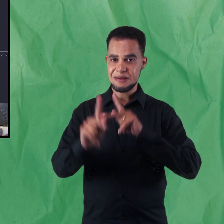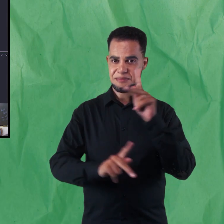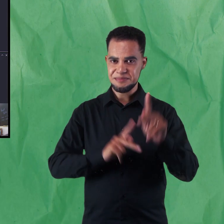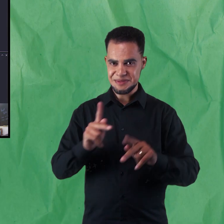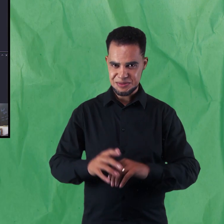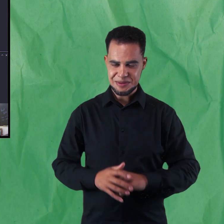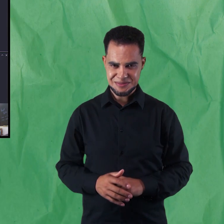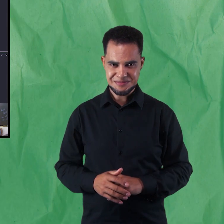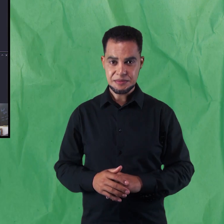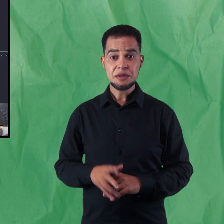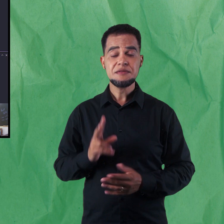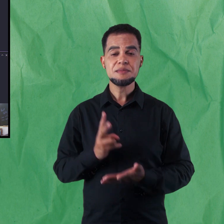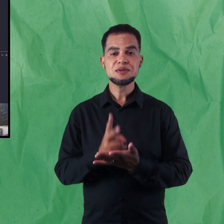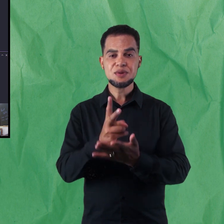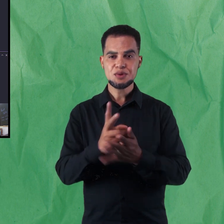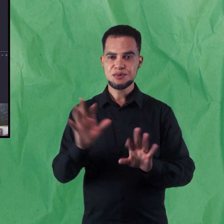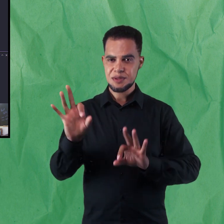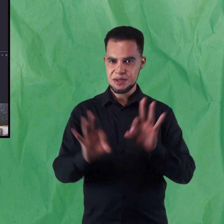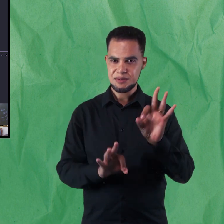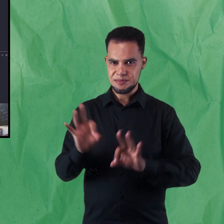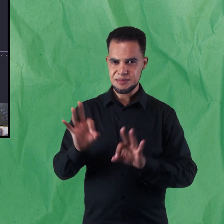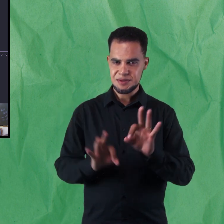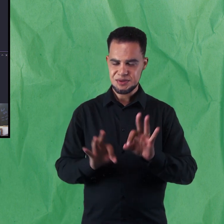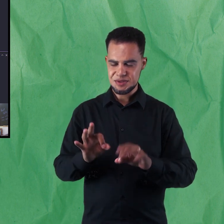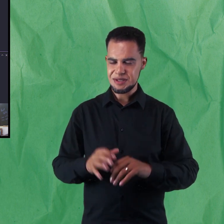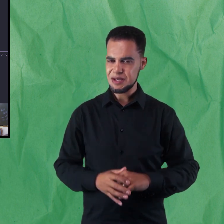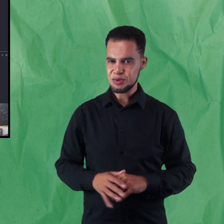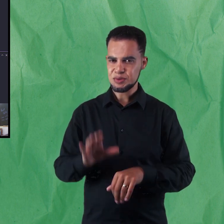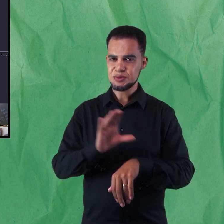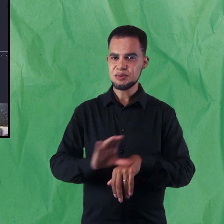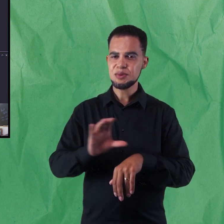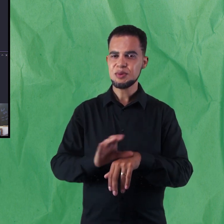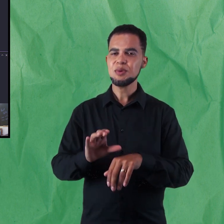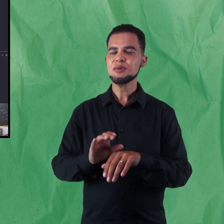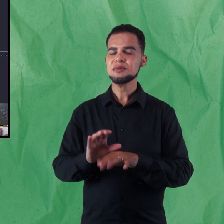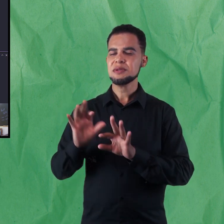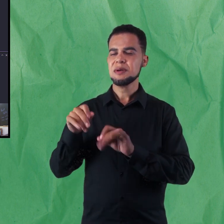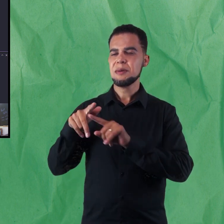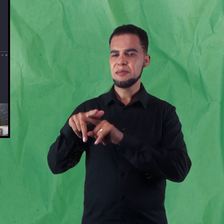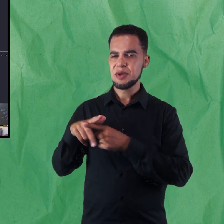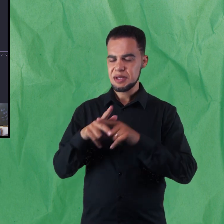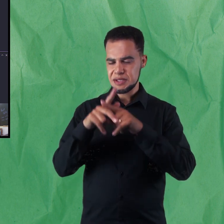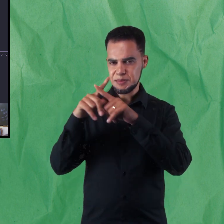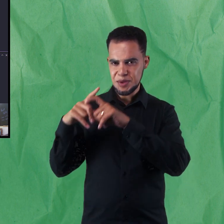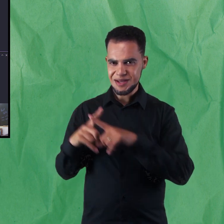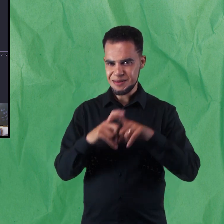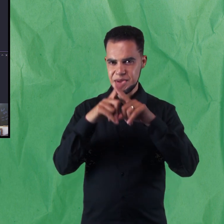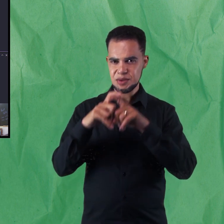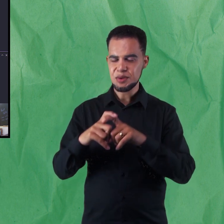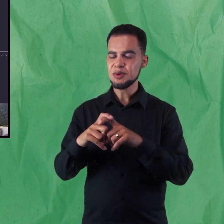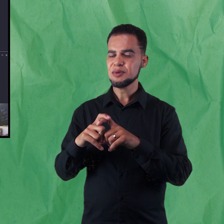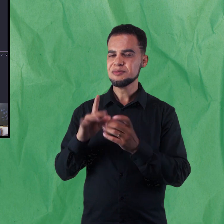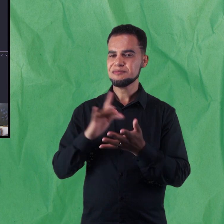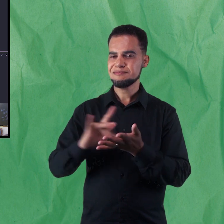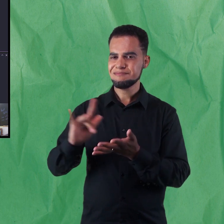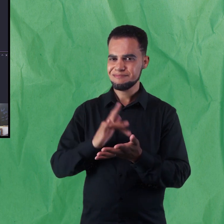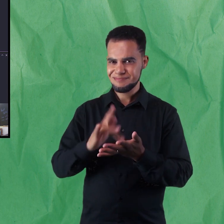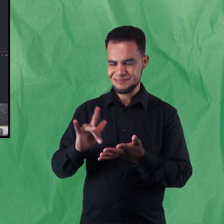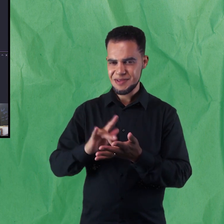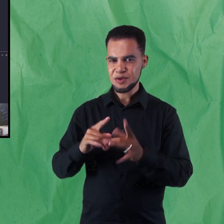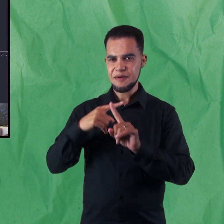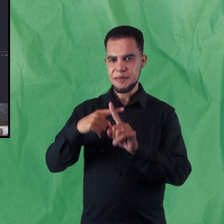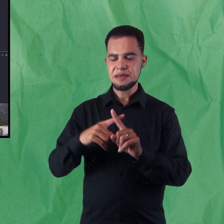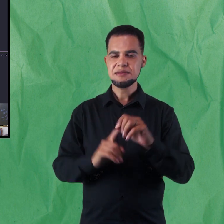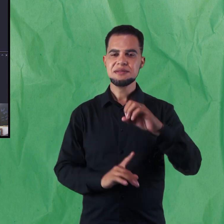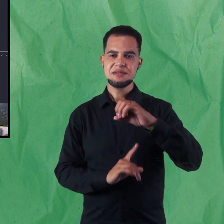Fala pessoal, vamos dar sequência aqui ao nosso projeto do curso Programador de Dispositivos Móveis Avançado da plataforma